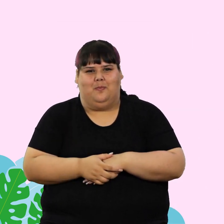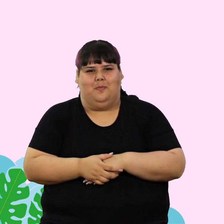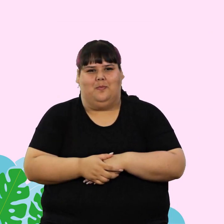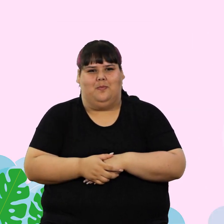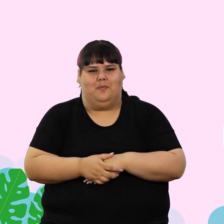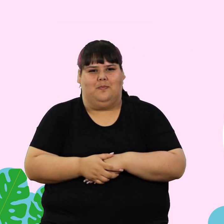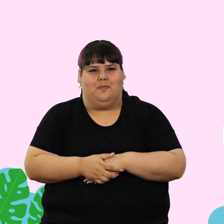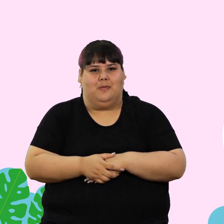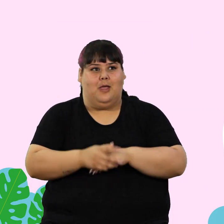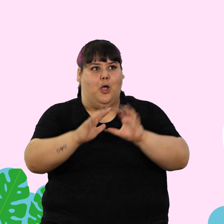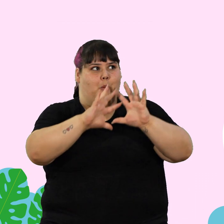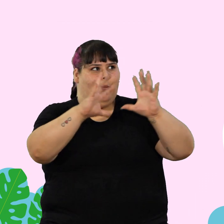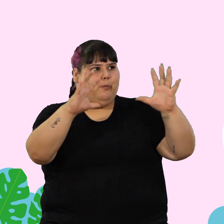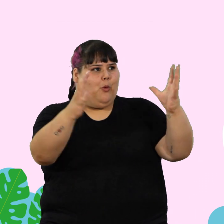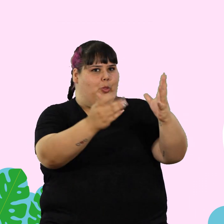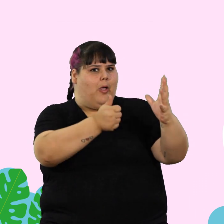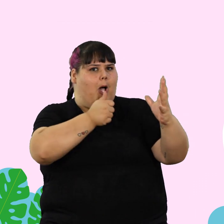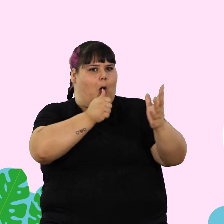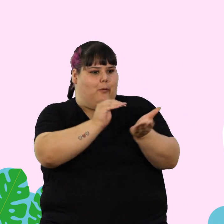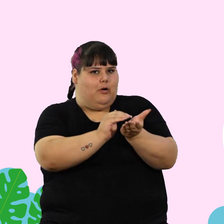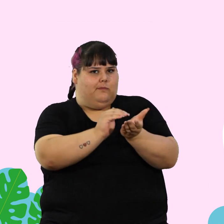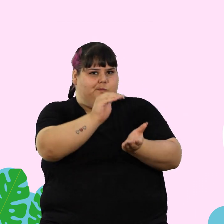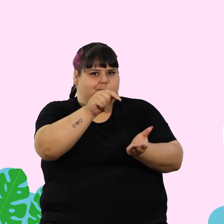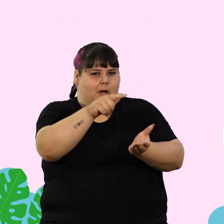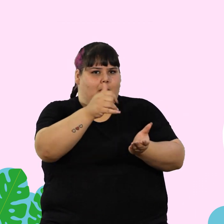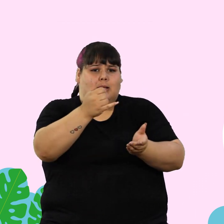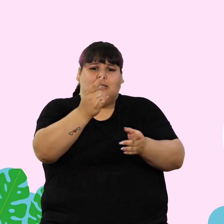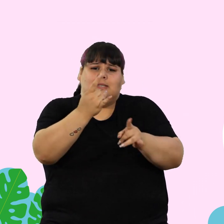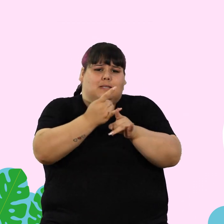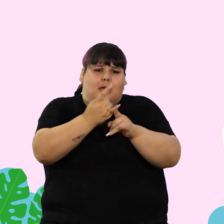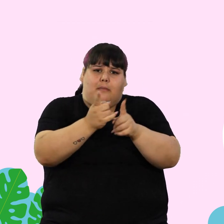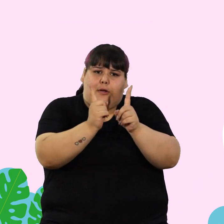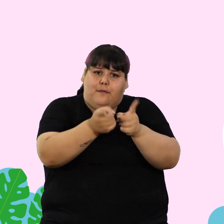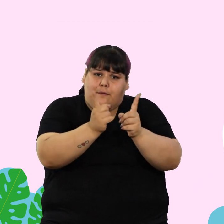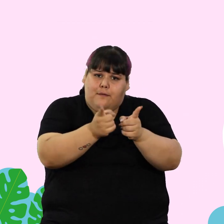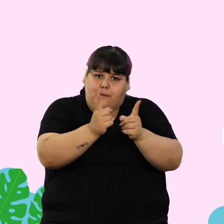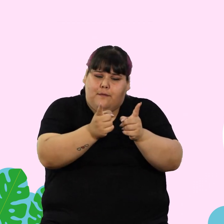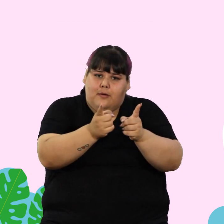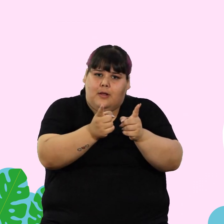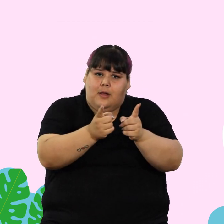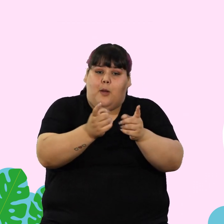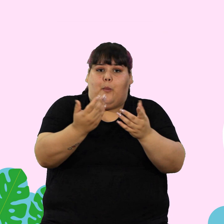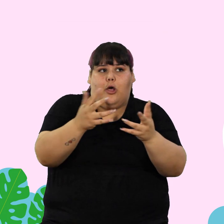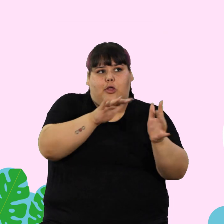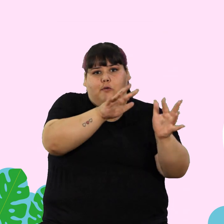La cantidad de agua que tenemos en nuestro planeta siempre es la misma. Viaja y transforma su